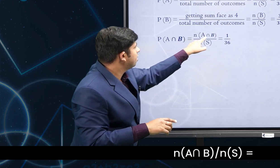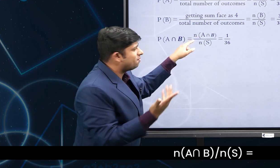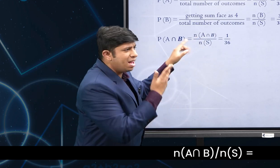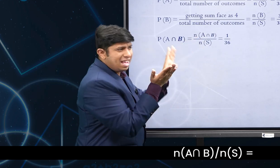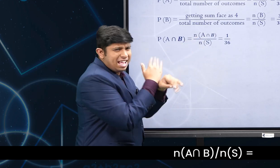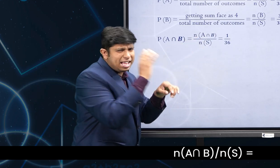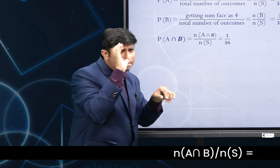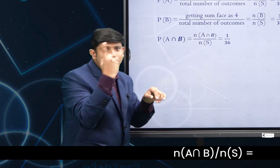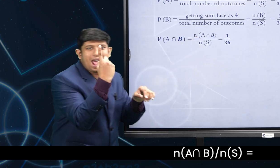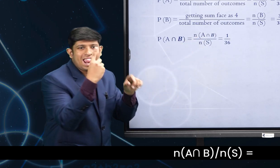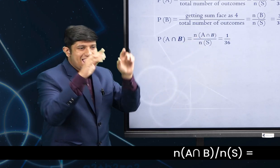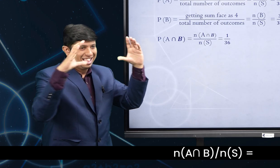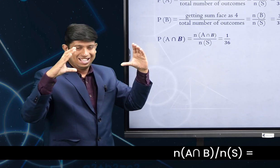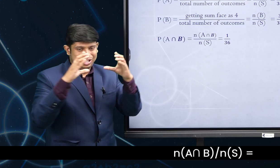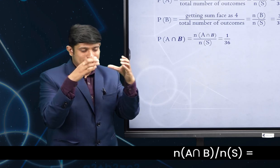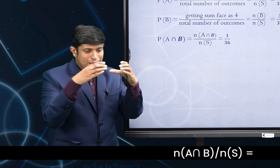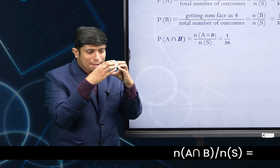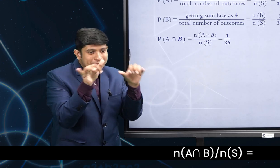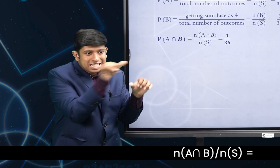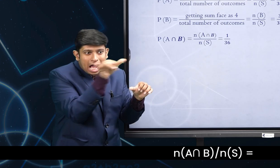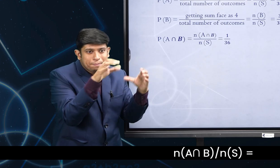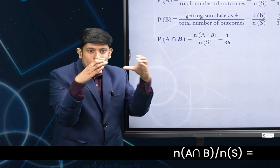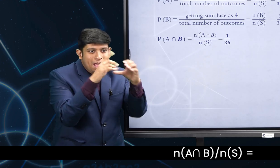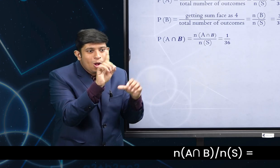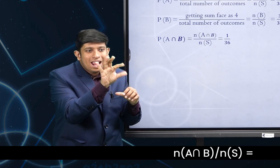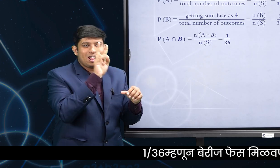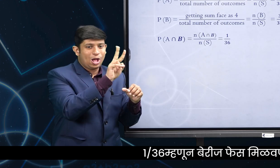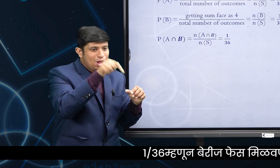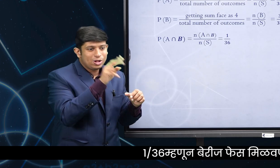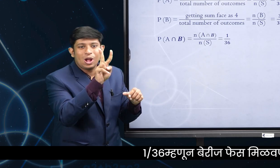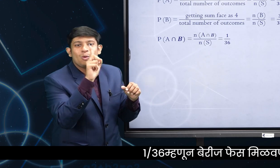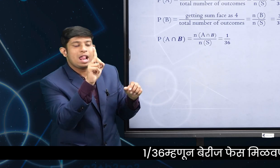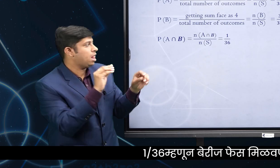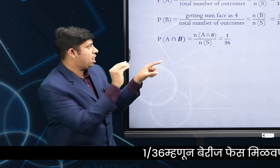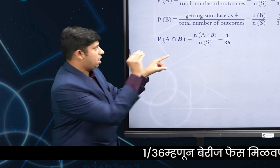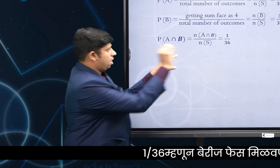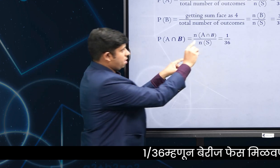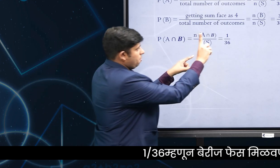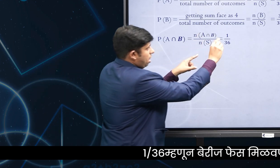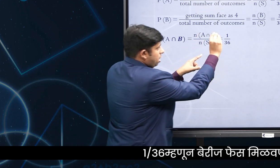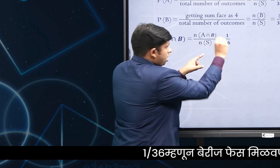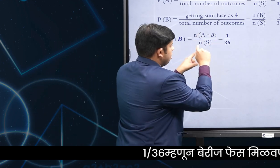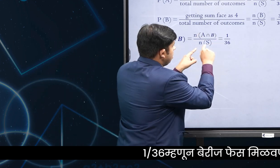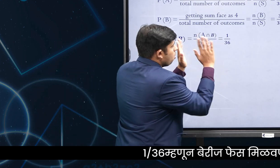बी भागिले एन एस बरोबर 1/36. म्हणून बेरीज फेस मिळवणे.